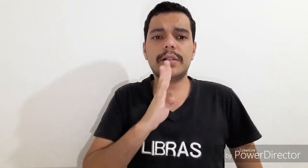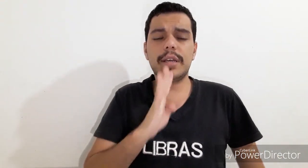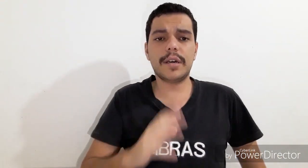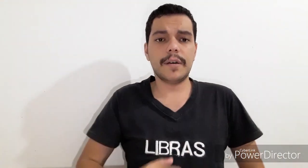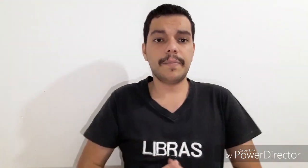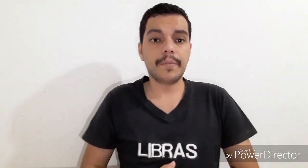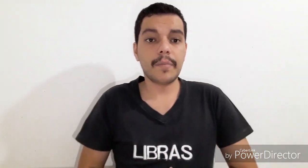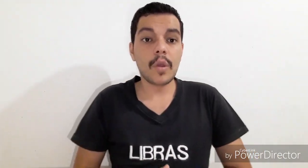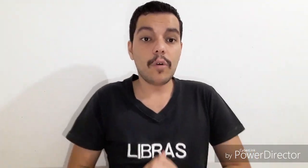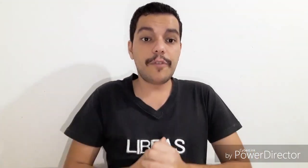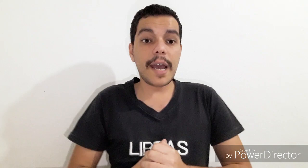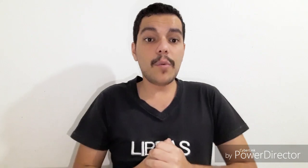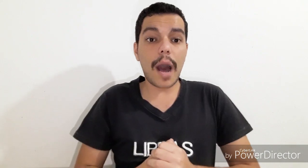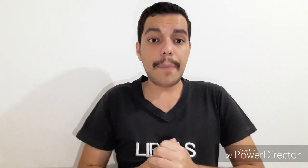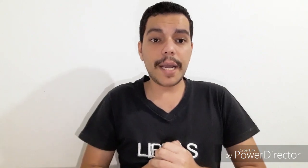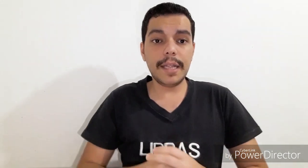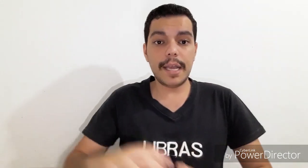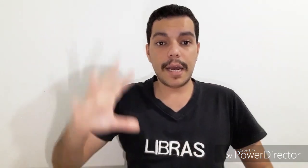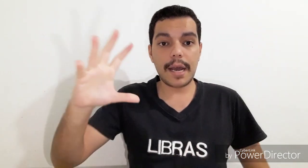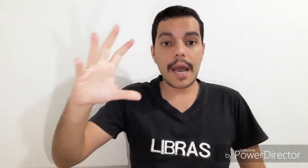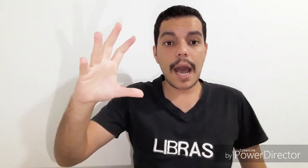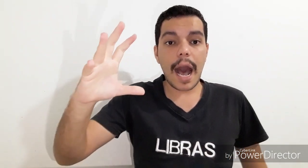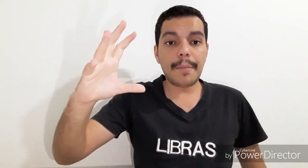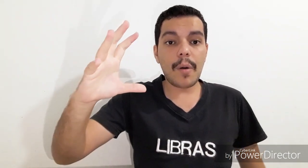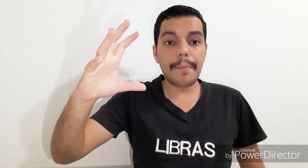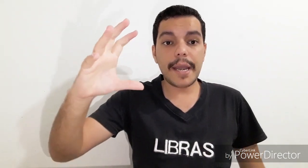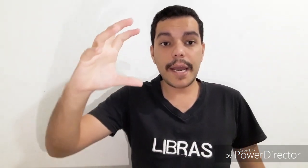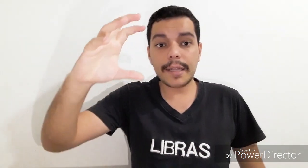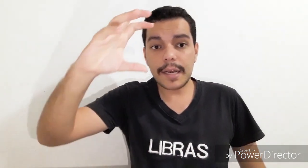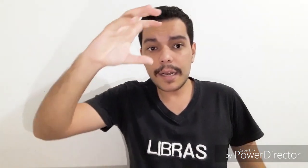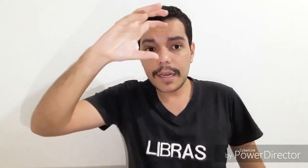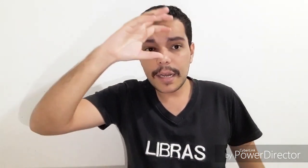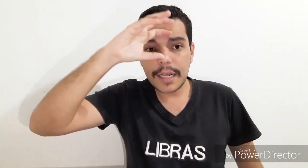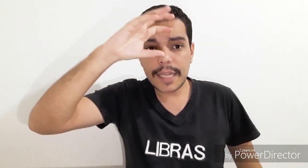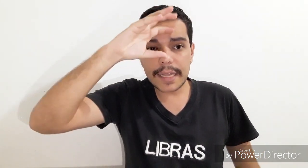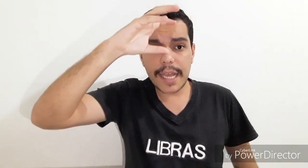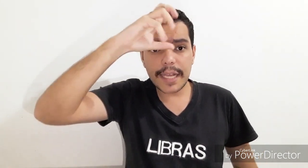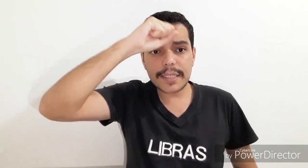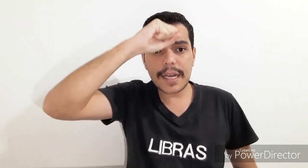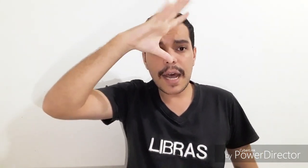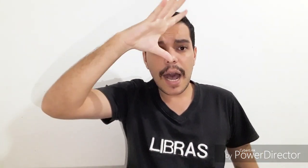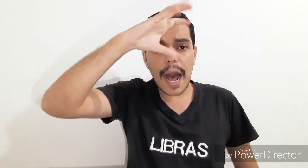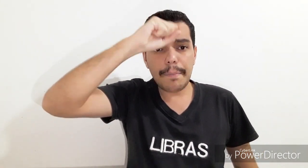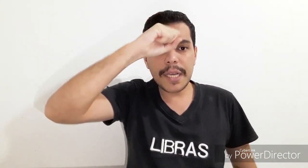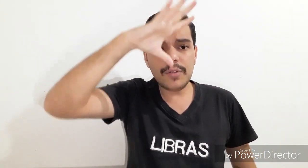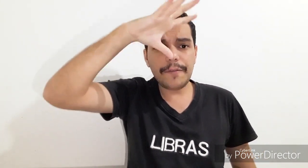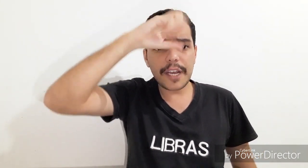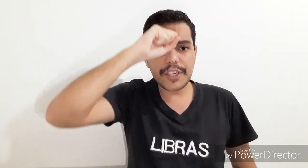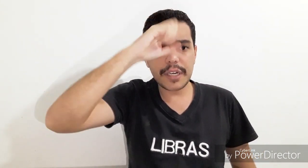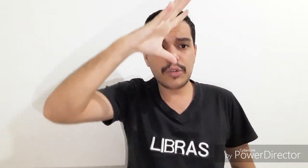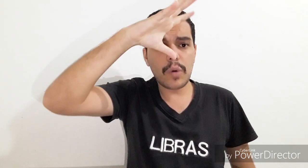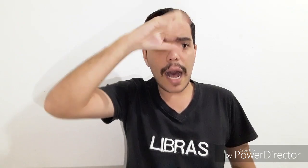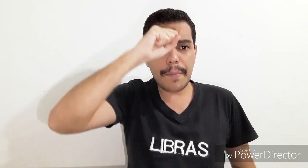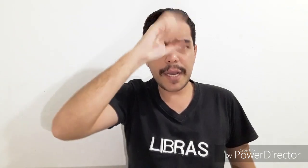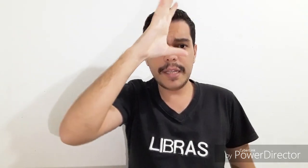Conhecer. O verbo aprender, a mão aberta, na testa, abrindo e fechando.